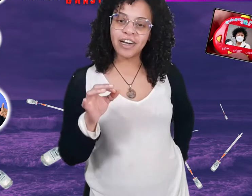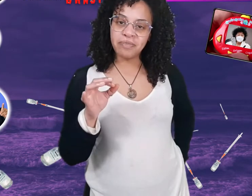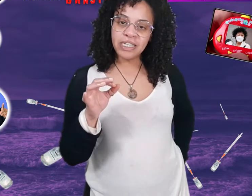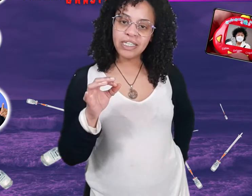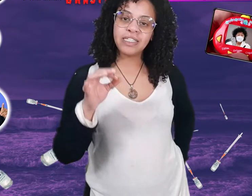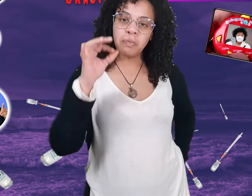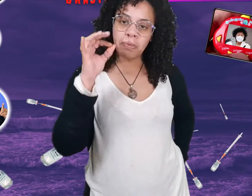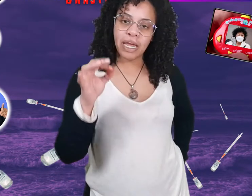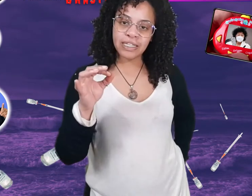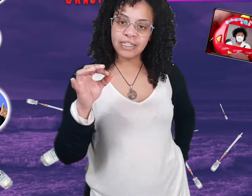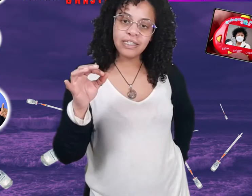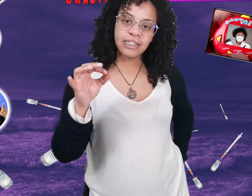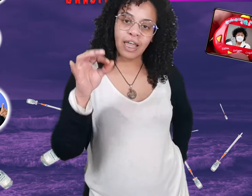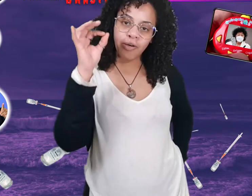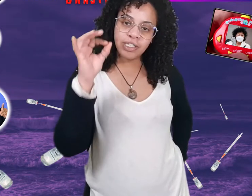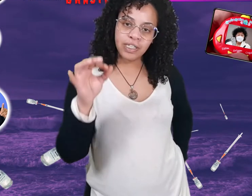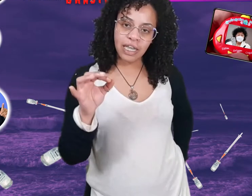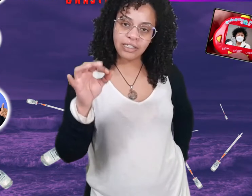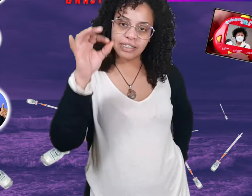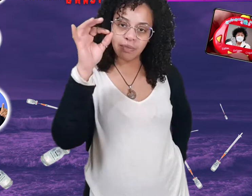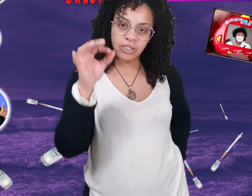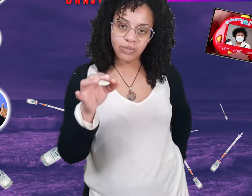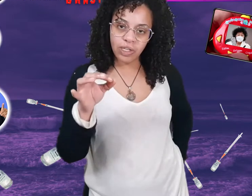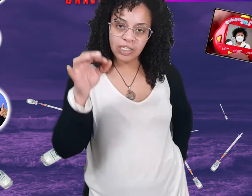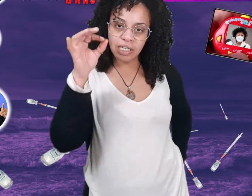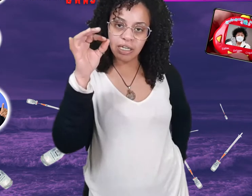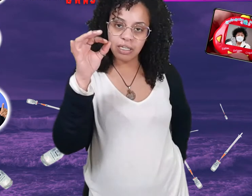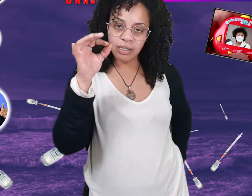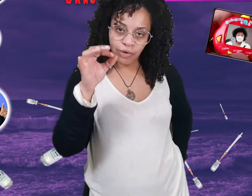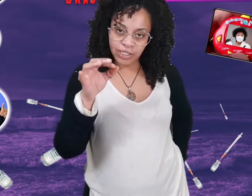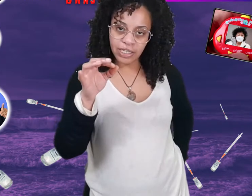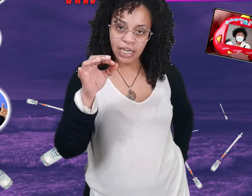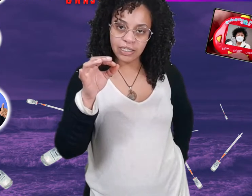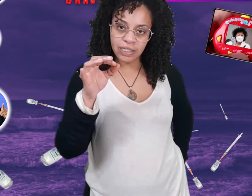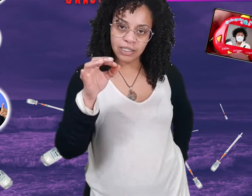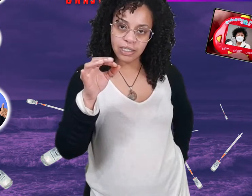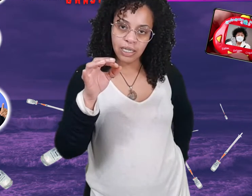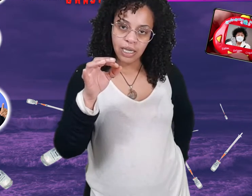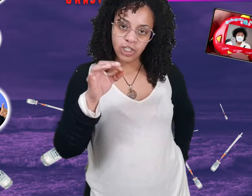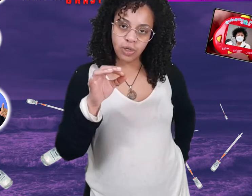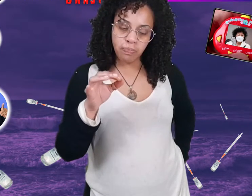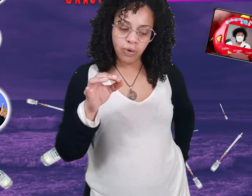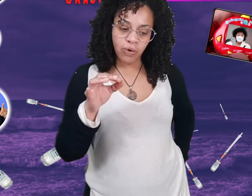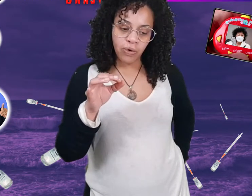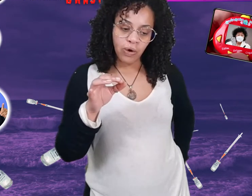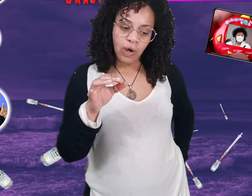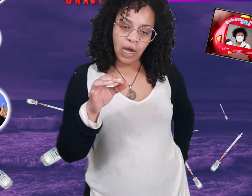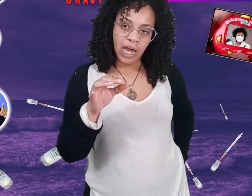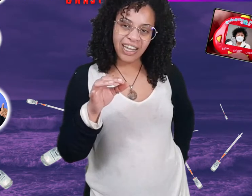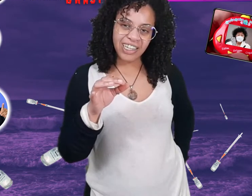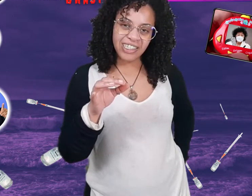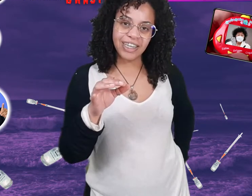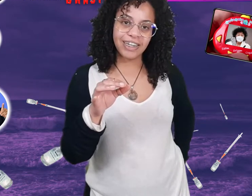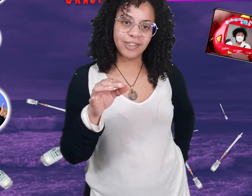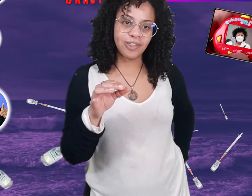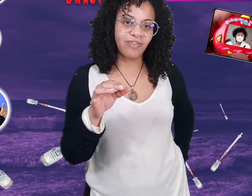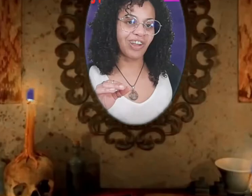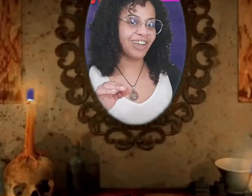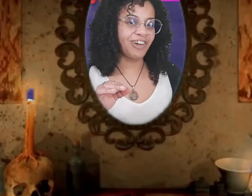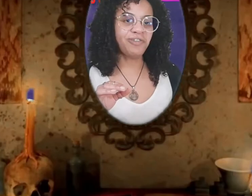trama que se preze, tem coincidências absurdas que são coincidências. Tipo, aquelas cenas onde você fala, não